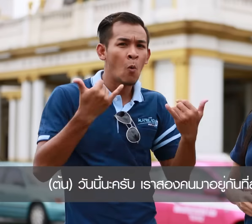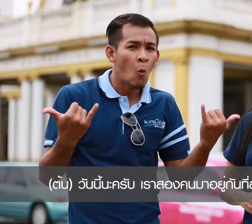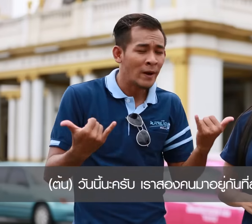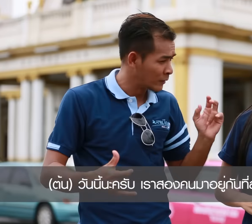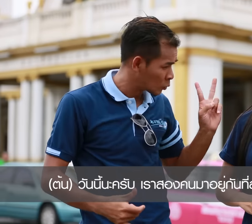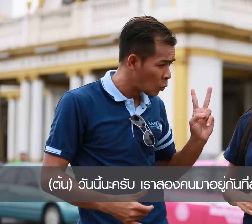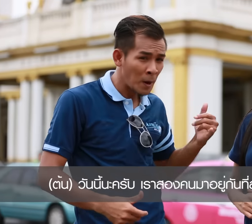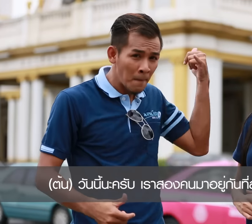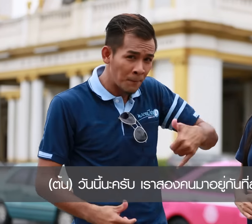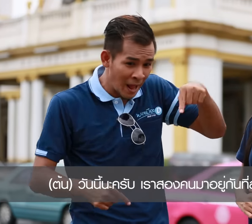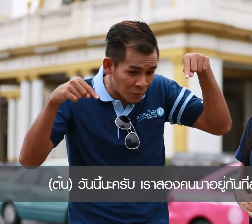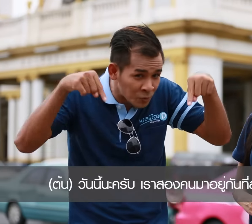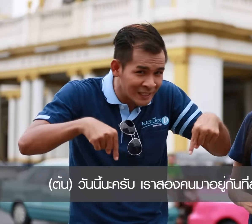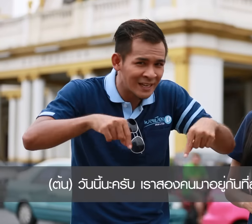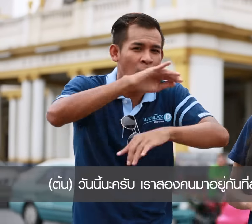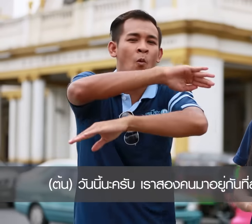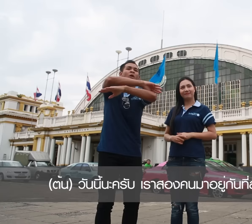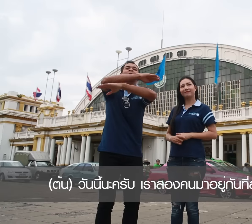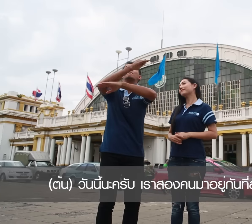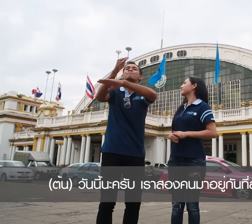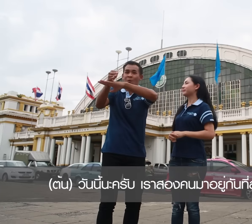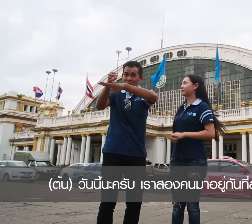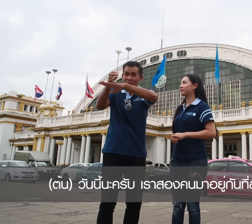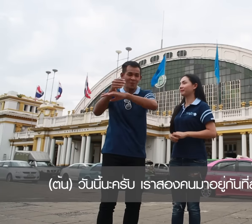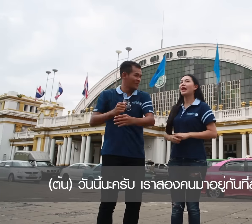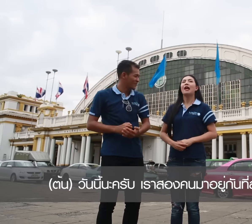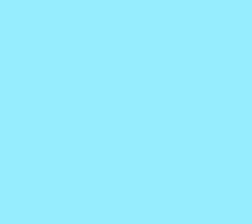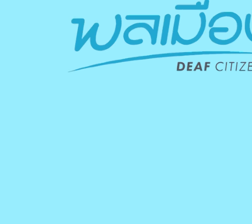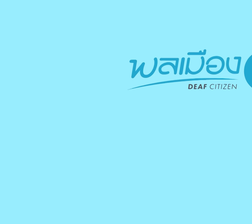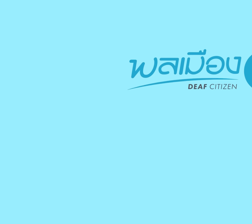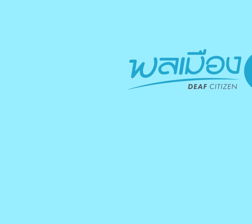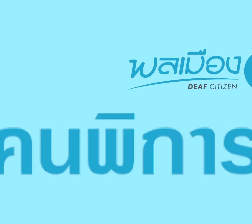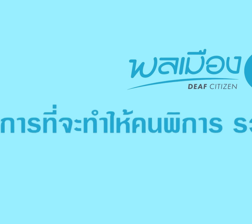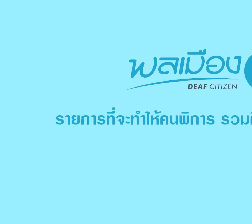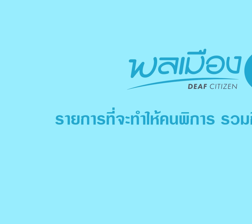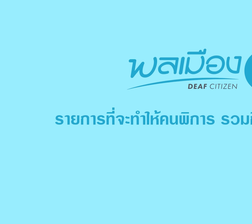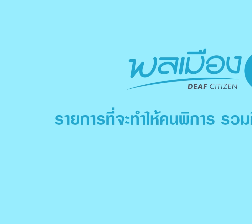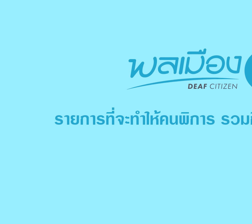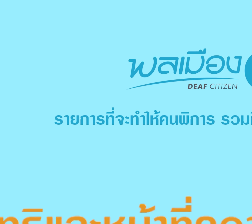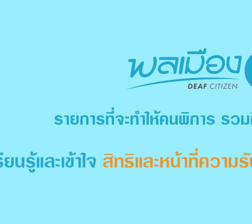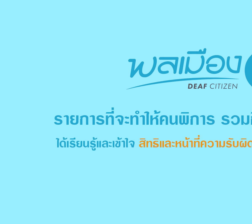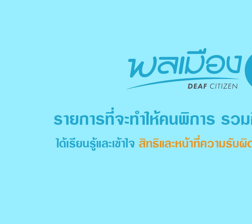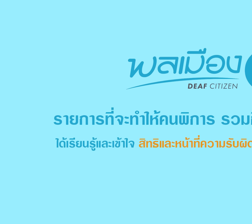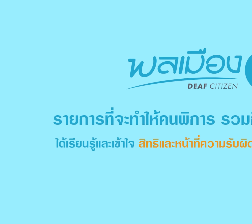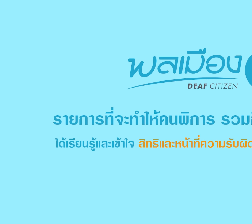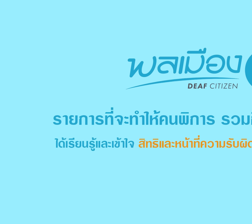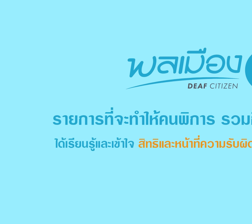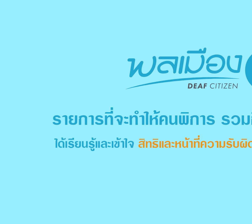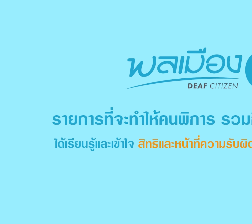วันนี้นะครับเราสองคนมาอยู่กันที่สถานีรถไฟหัวลำโพงรายการพลเมืองดีรายการที่จะทำให้คน